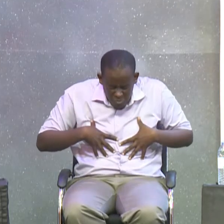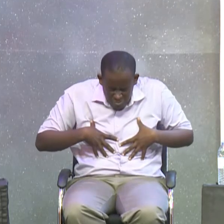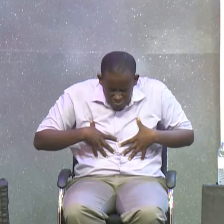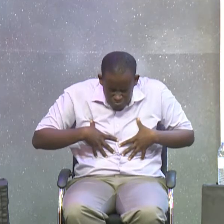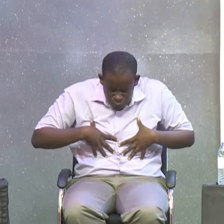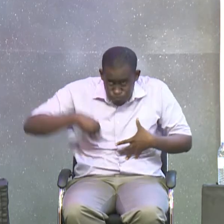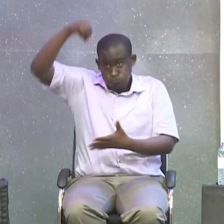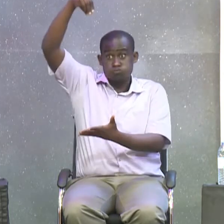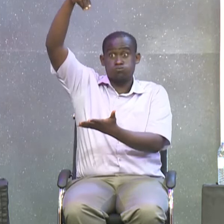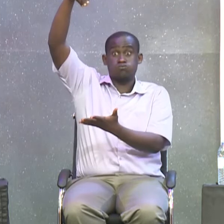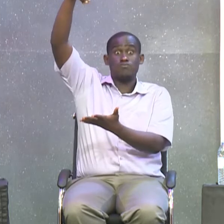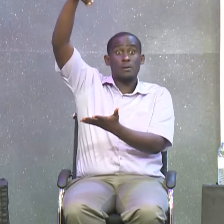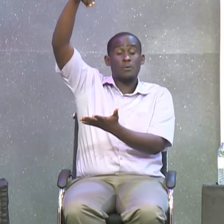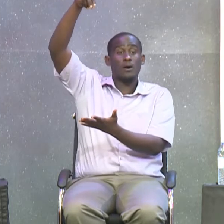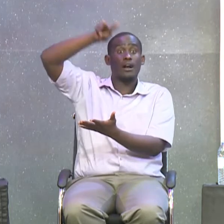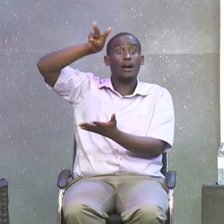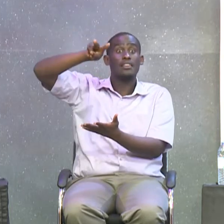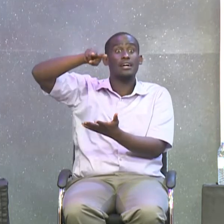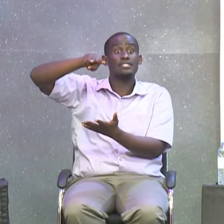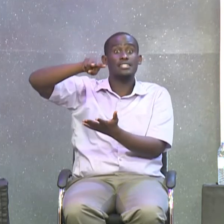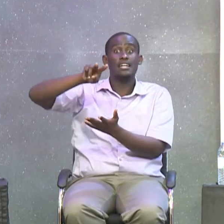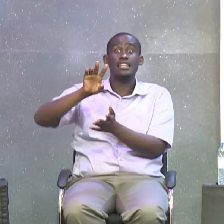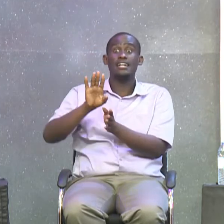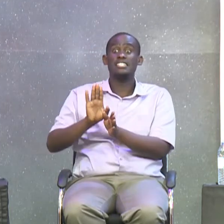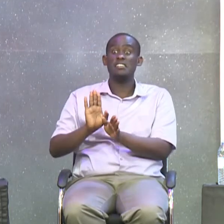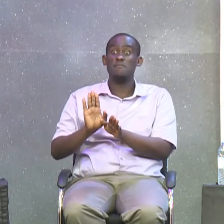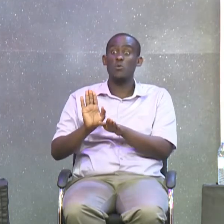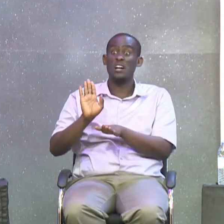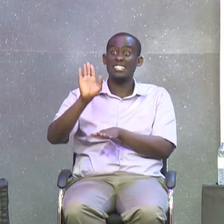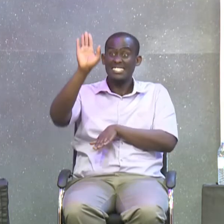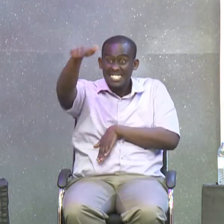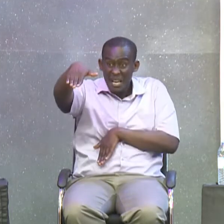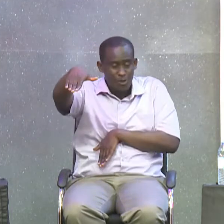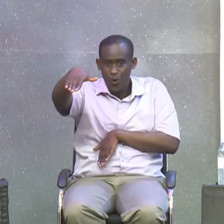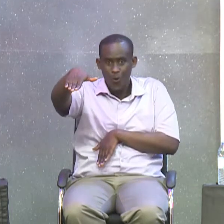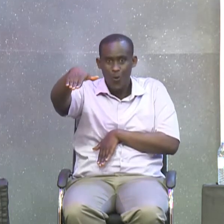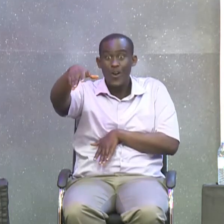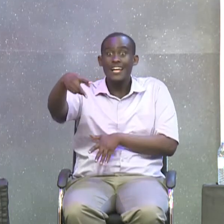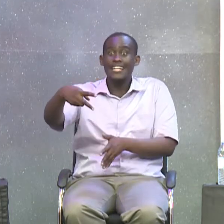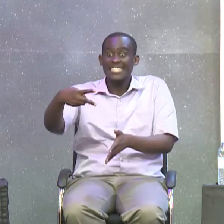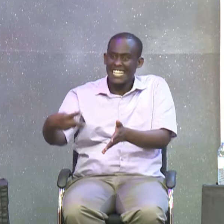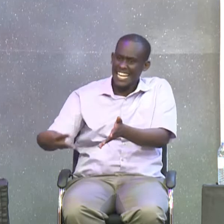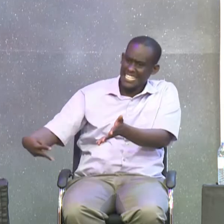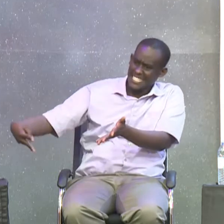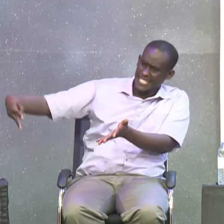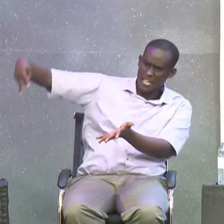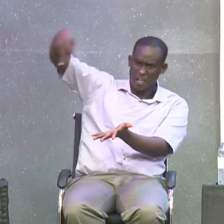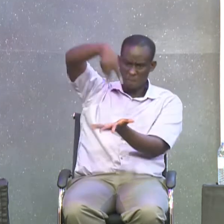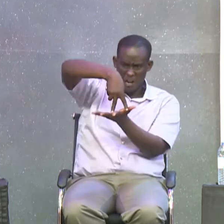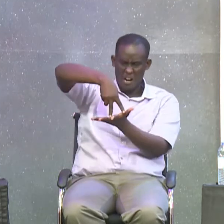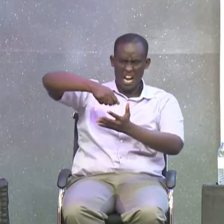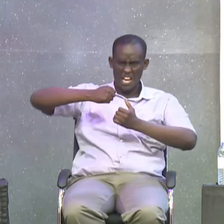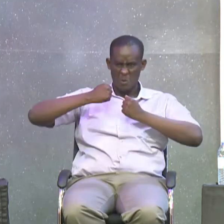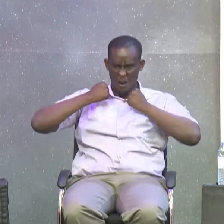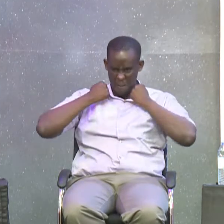era bwe nabuuka wandirowoozezza nti nja kuba siteepu oba ngwe mu kinyi nedda naddawo bulungi kati ng'olwompaze nfunye